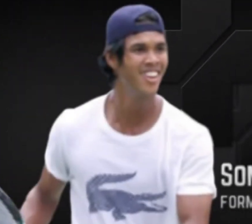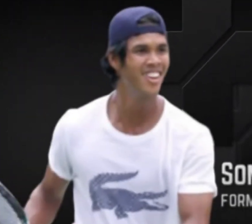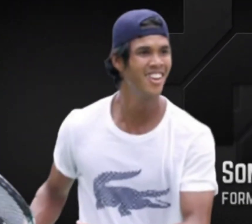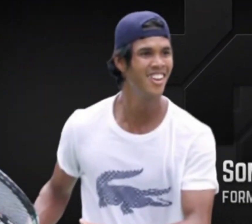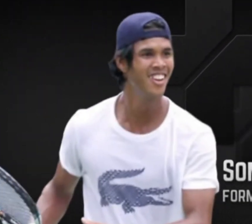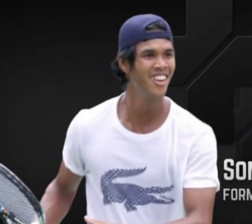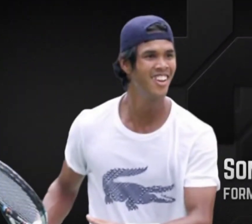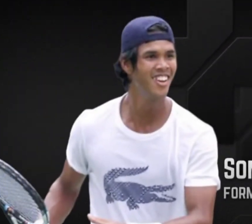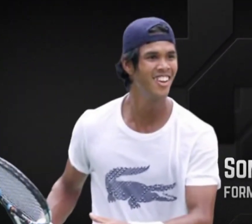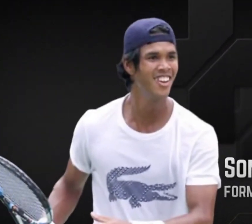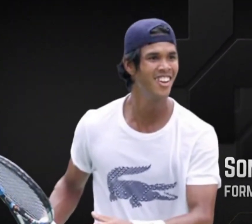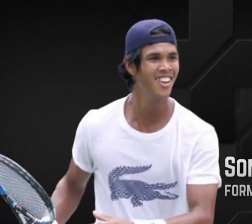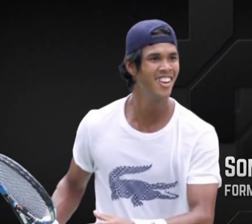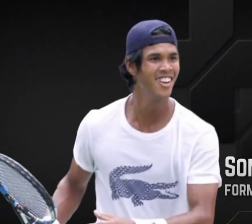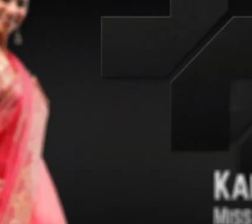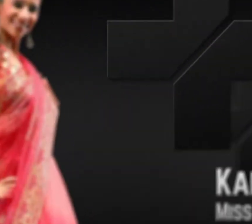स्वयं बने, हम